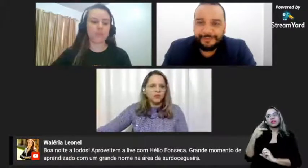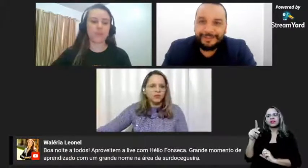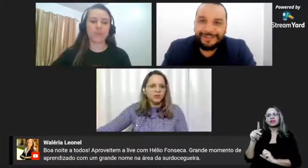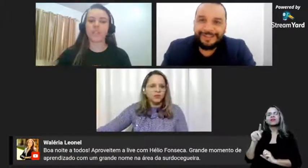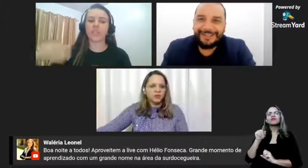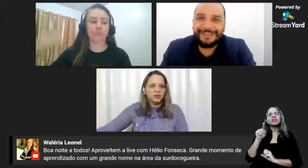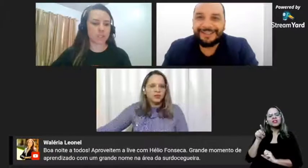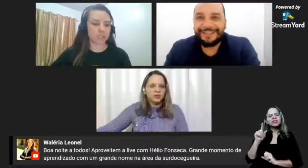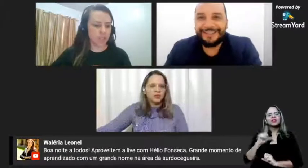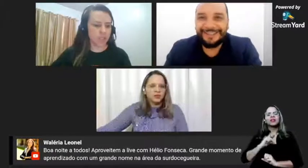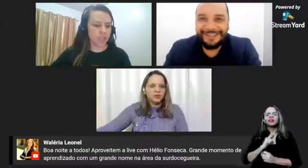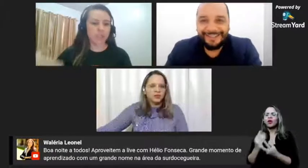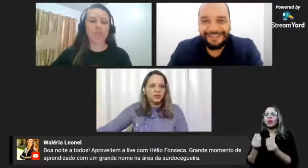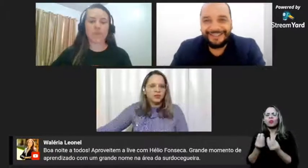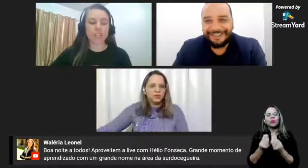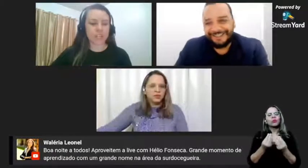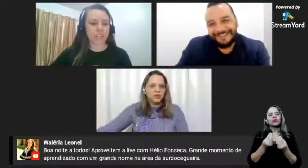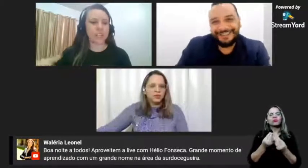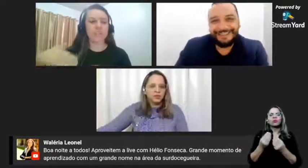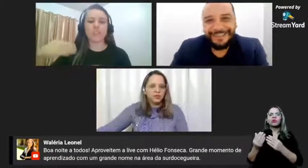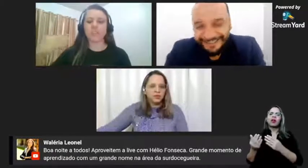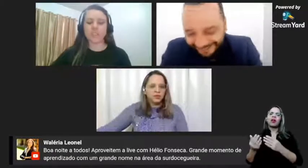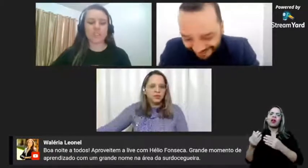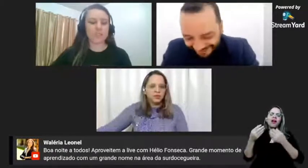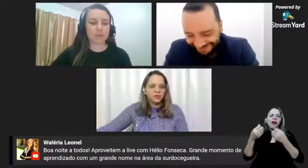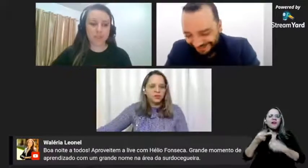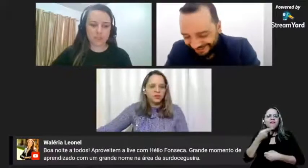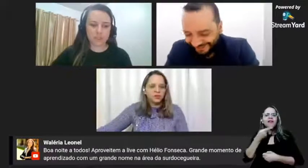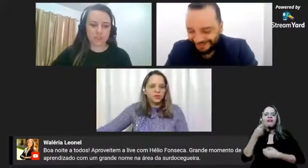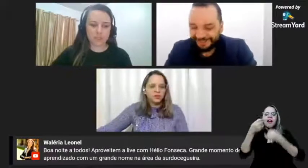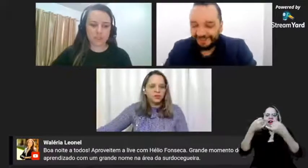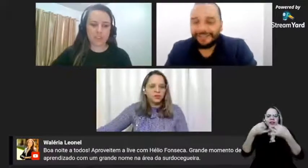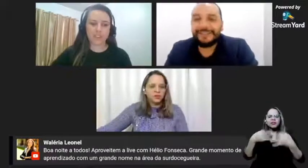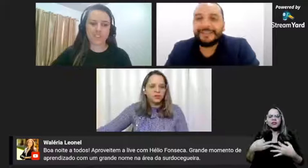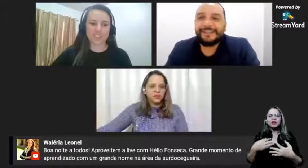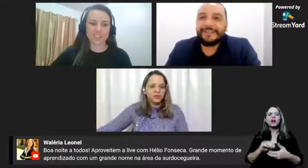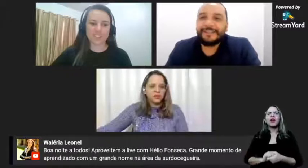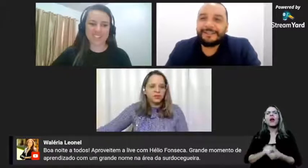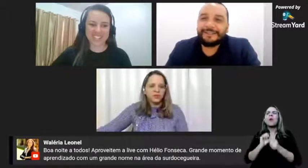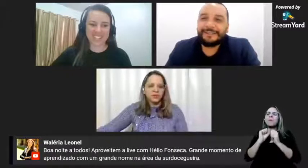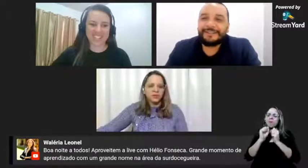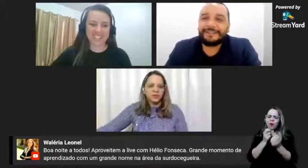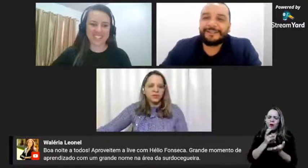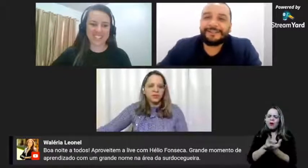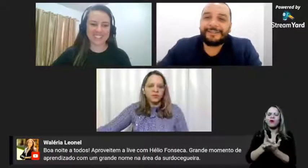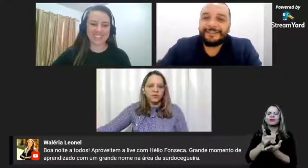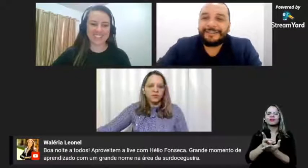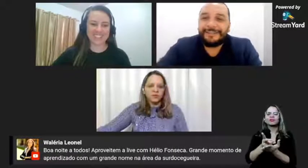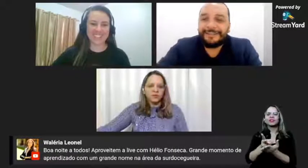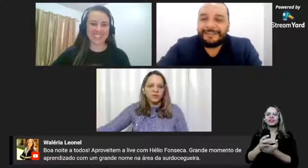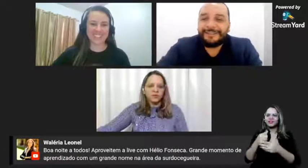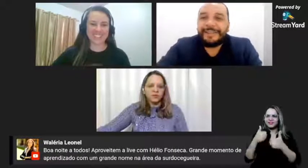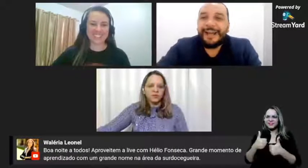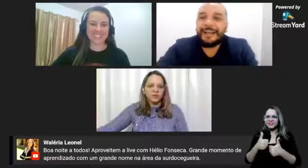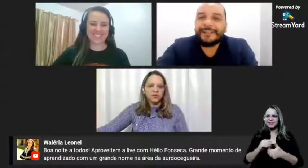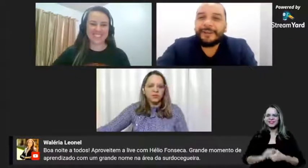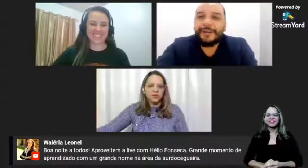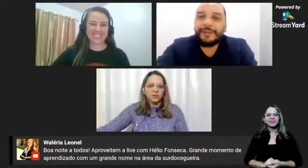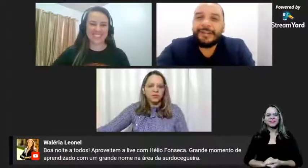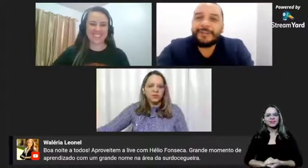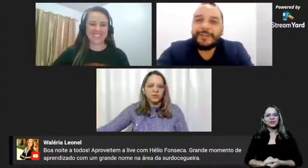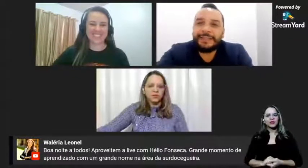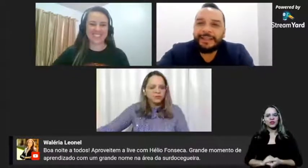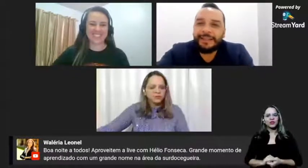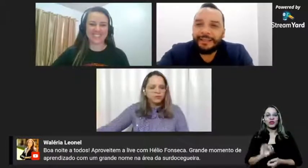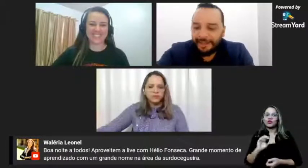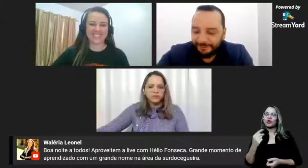tem muito a contribuir, então pode ir compartilhando e dando as explicações que você considerar necessárias, tá? Tá, eu só não